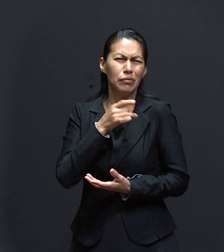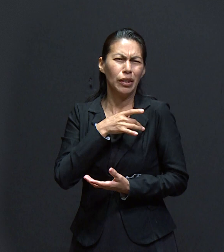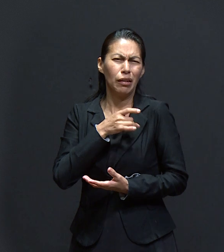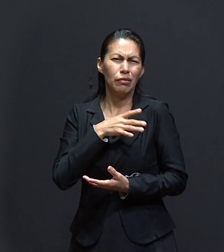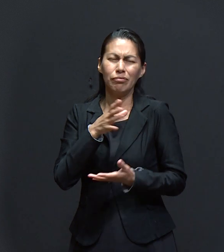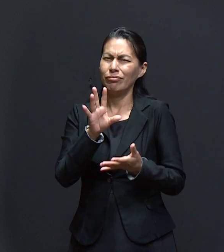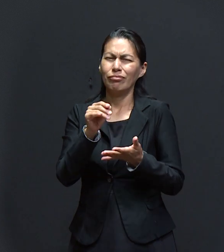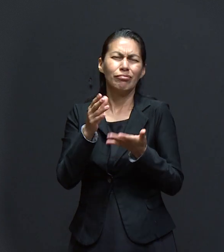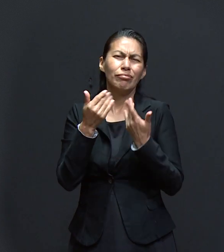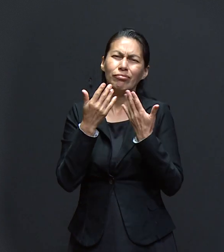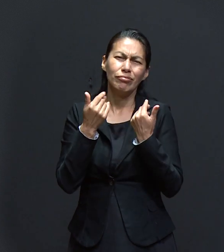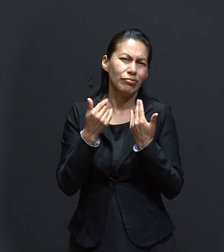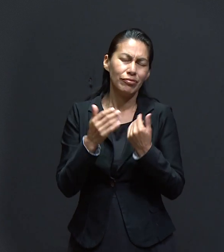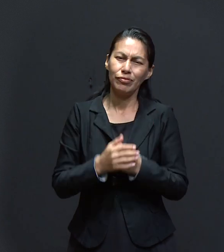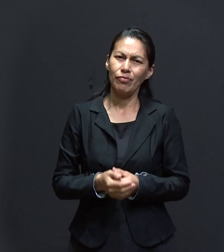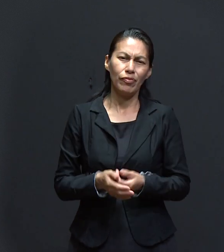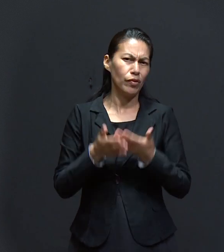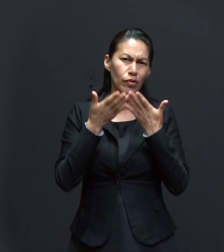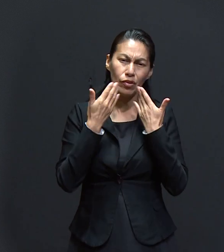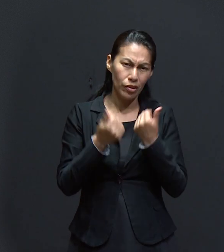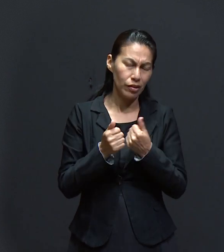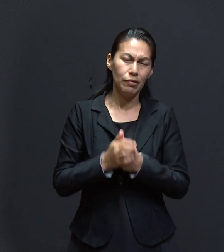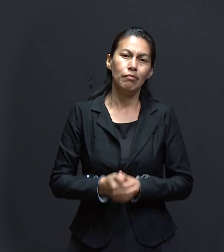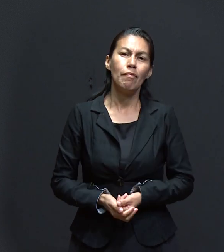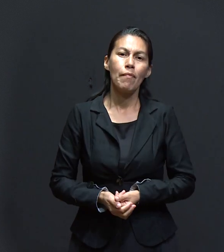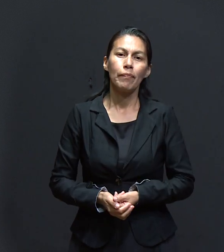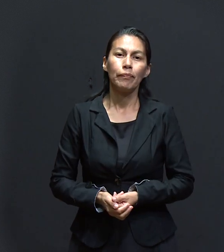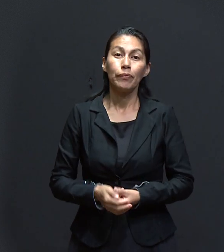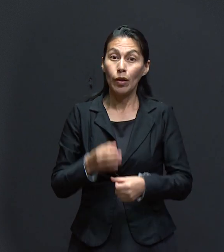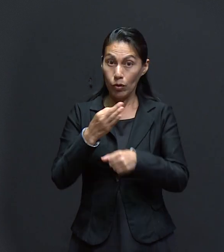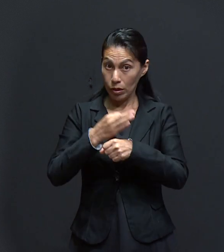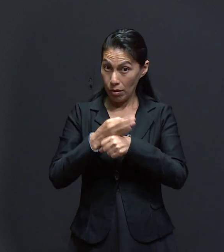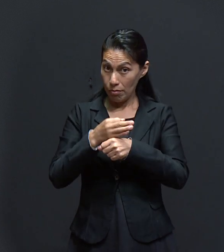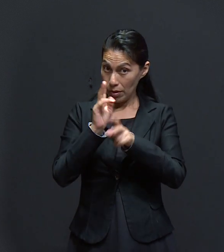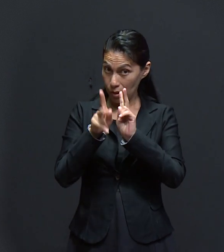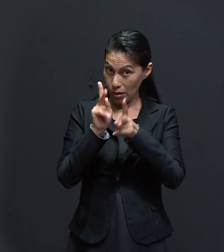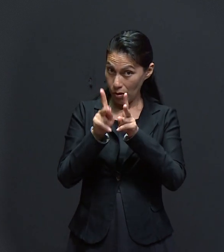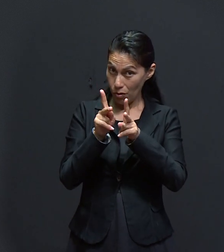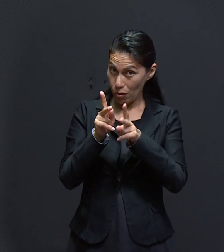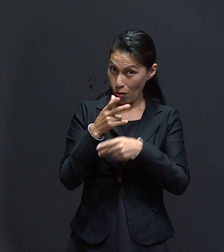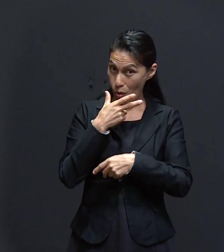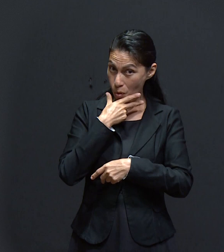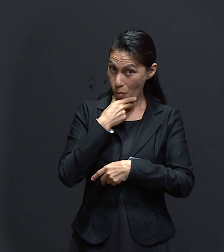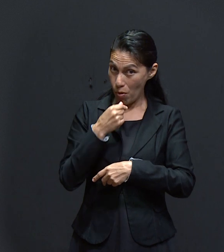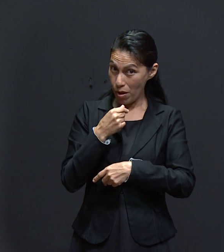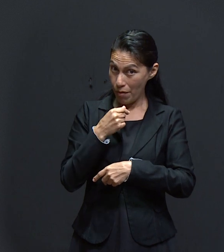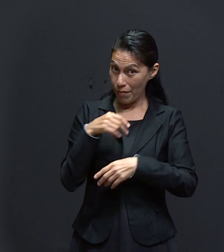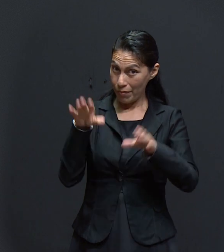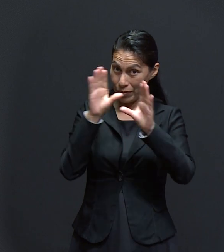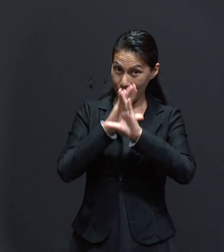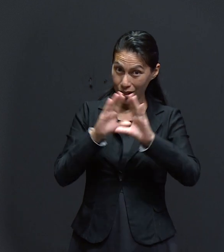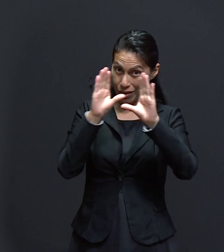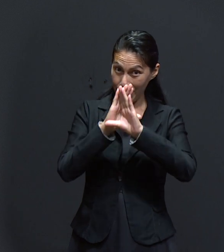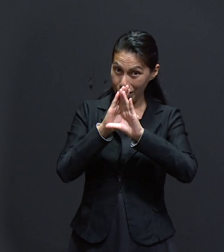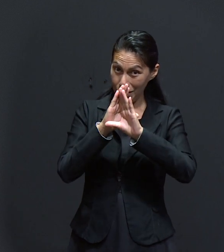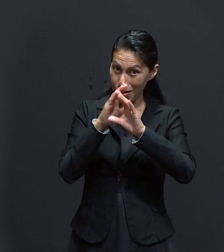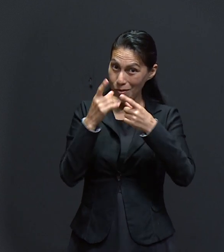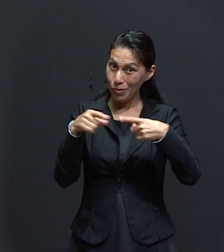platicar con un cantante con un músico